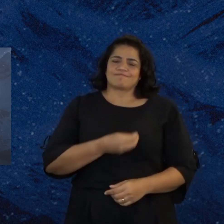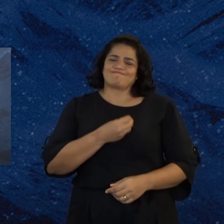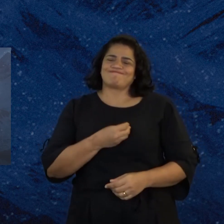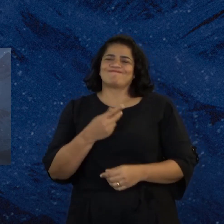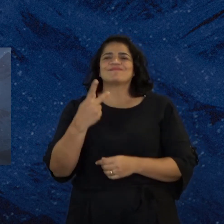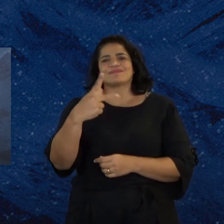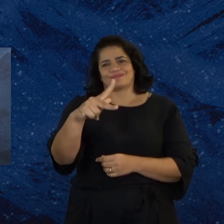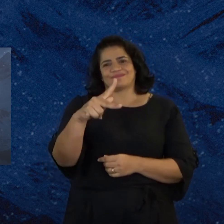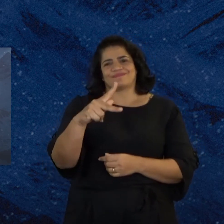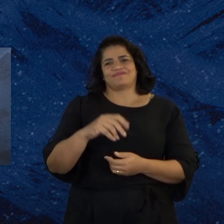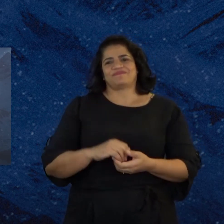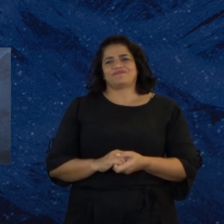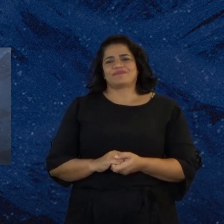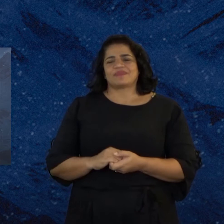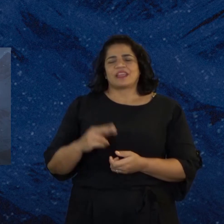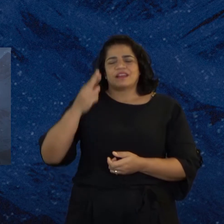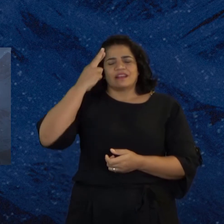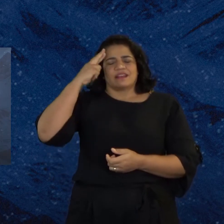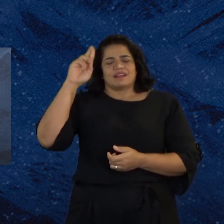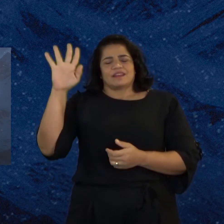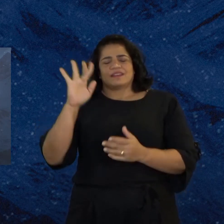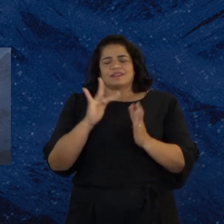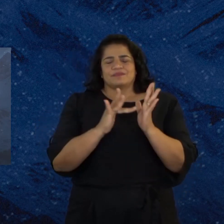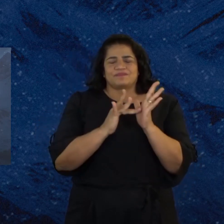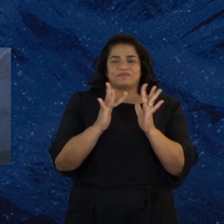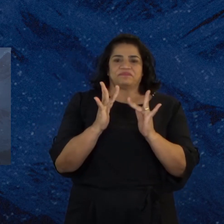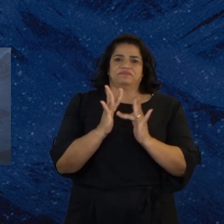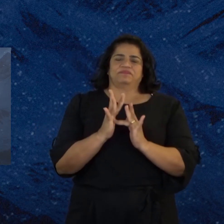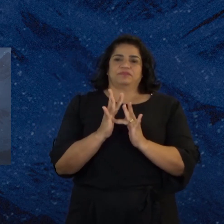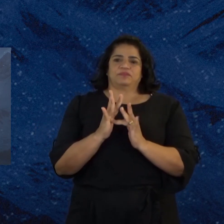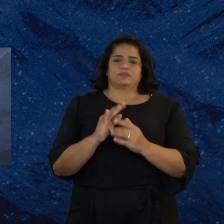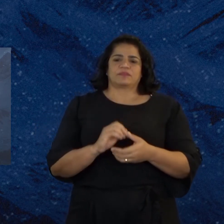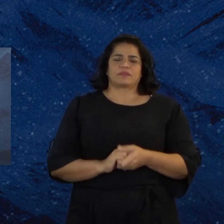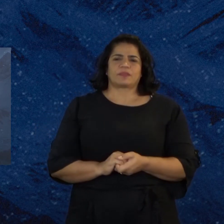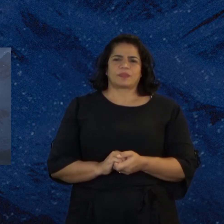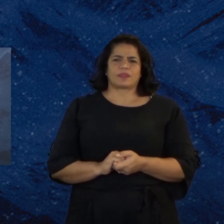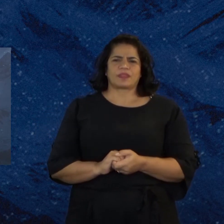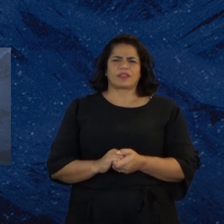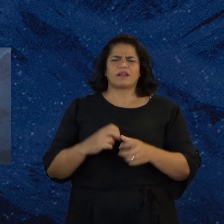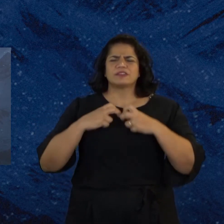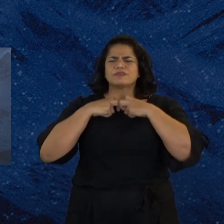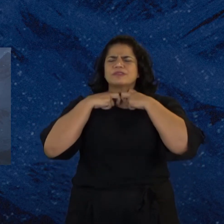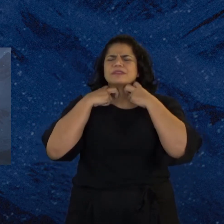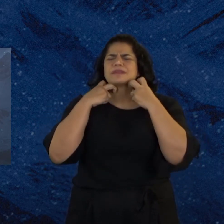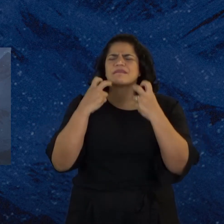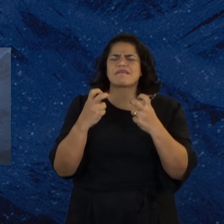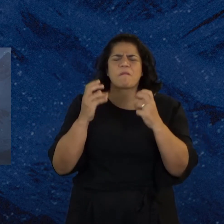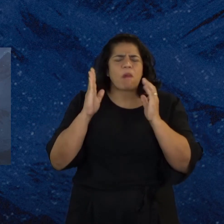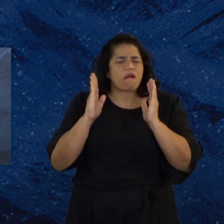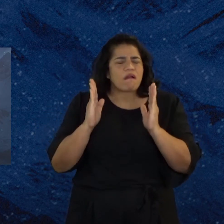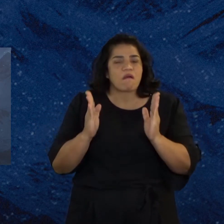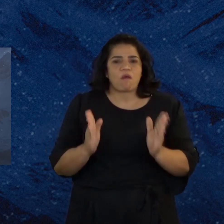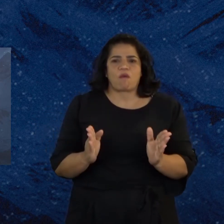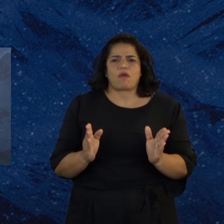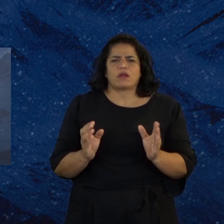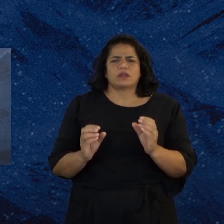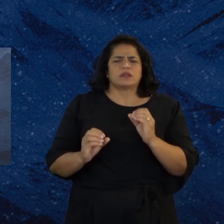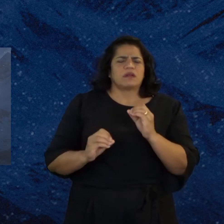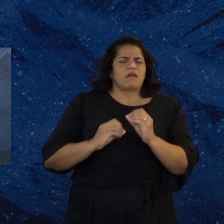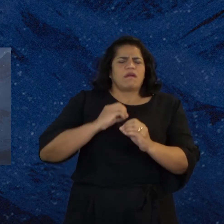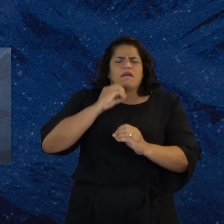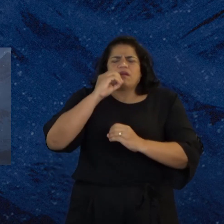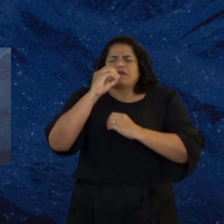Senhor Jesus, Senhor Jesus, invoque o nome do Senhor agora, onde você está, invoque o nome do